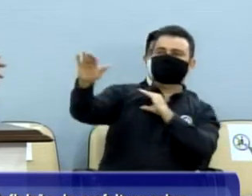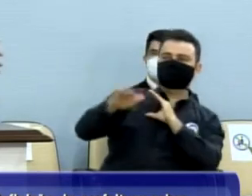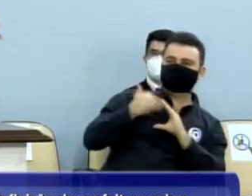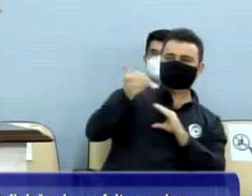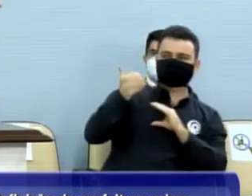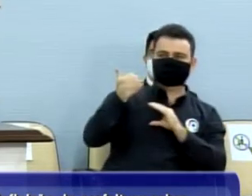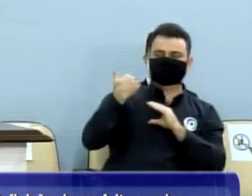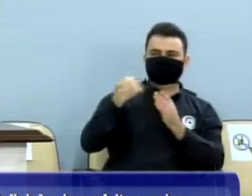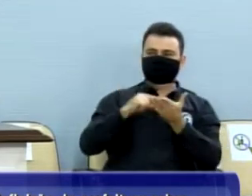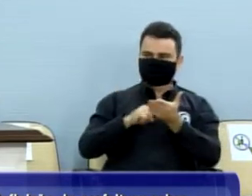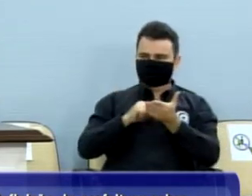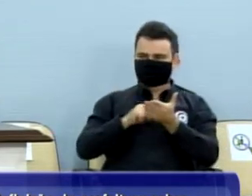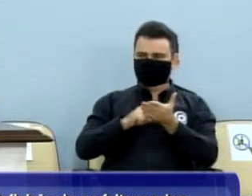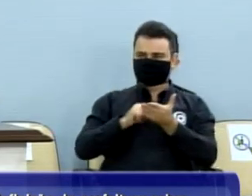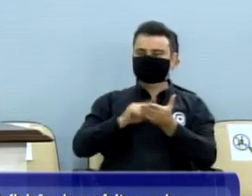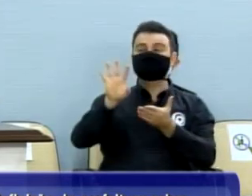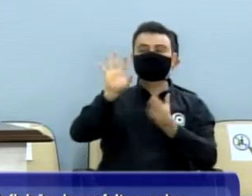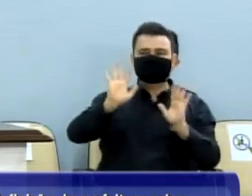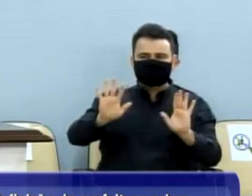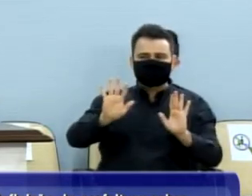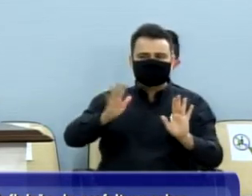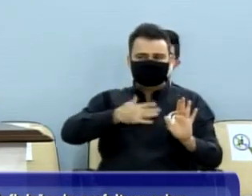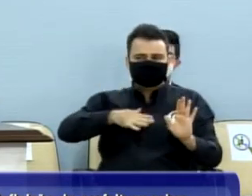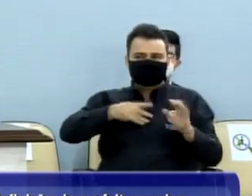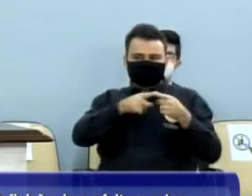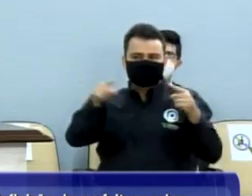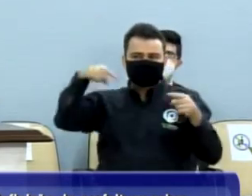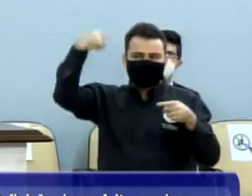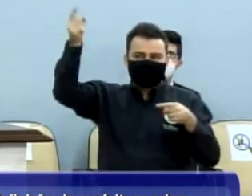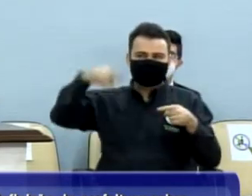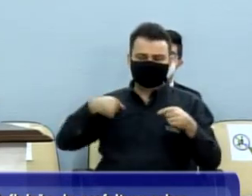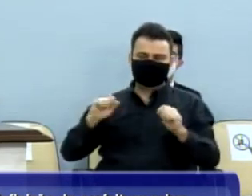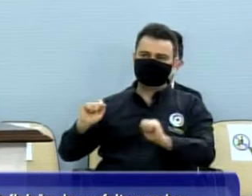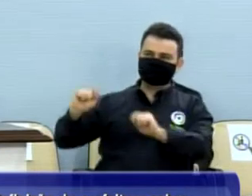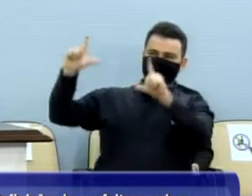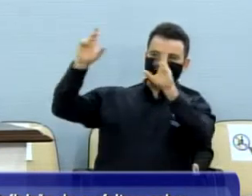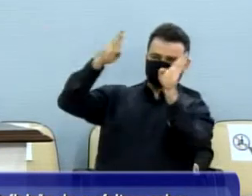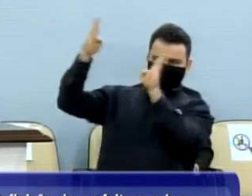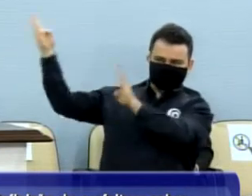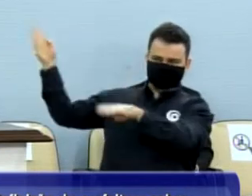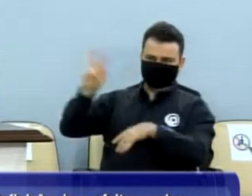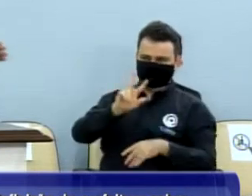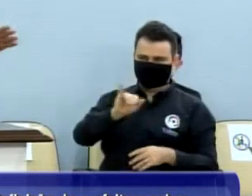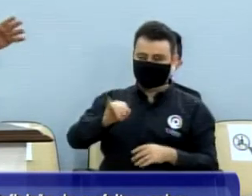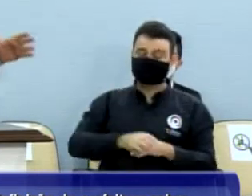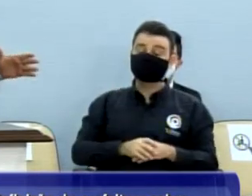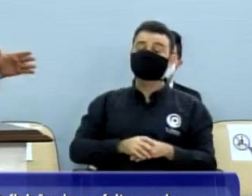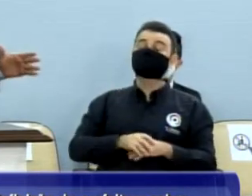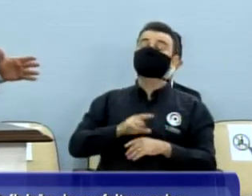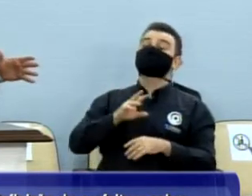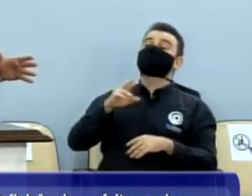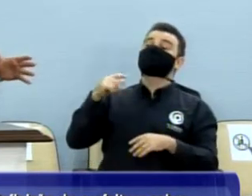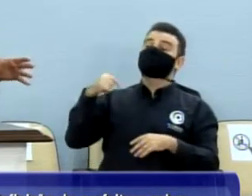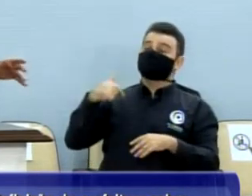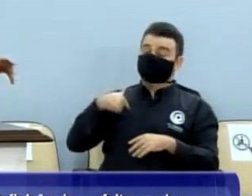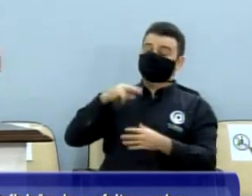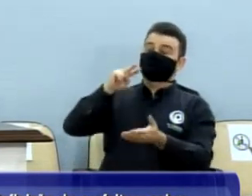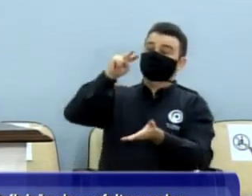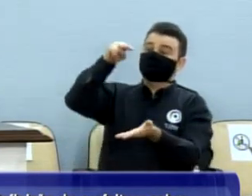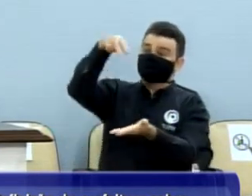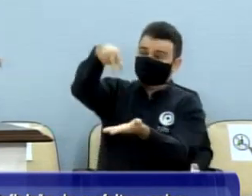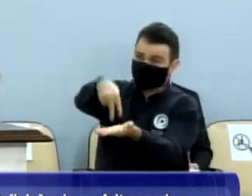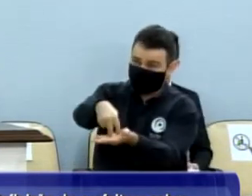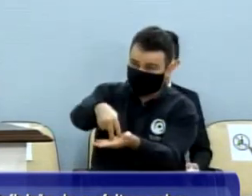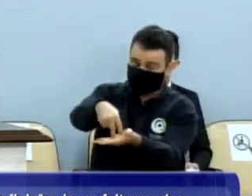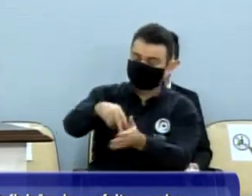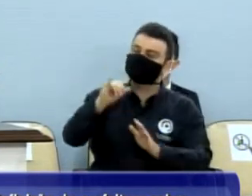no senhor, mas eu vou trazer esse vídeo semana que vem. E, realmente, eu fui lá, eles colocam aquelas plaquinhas